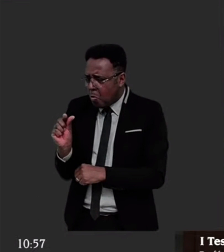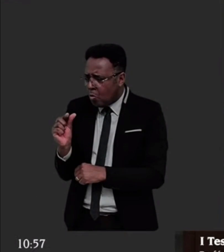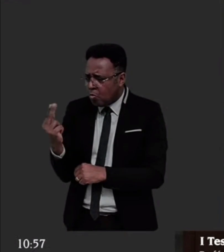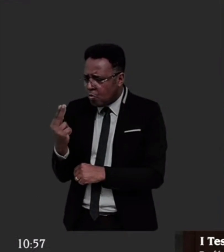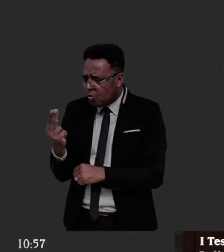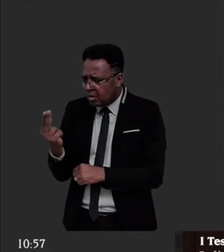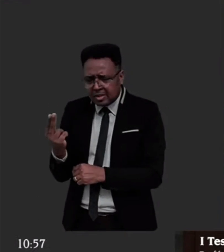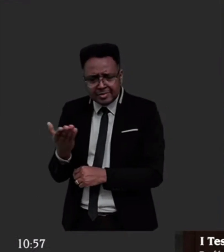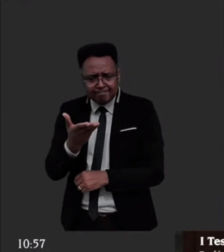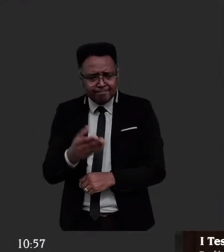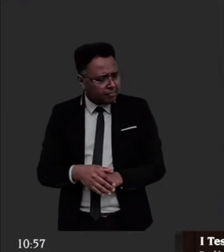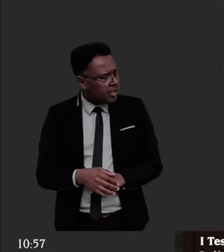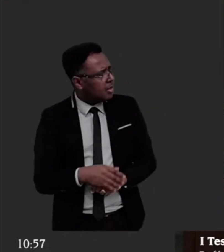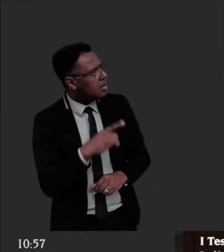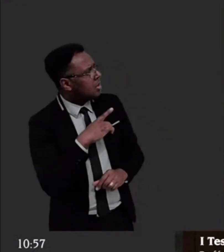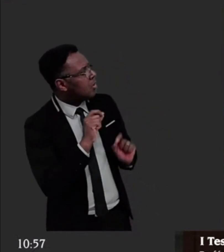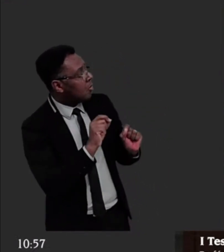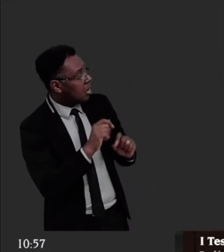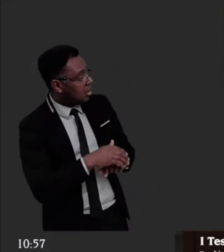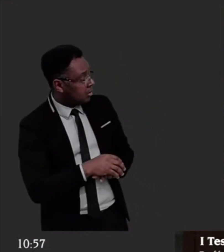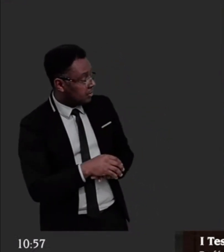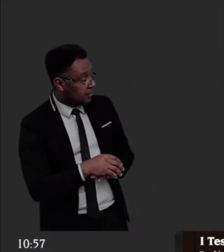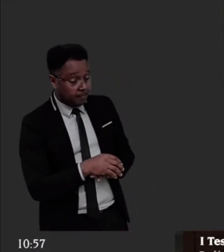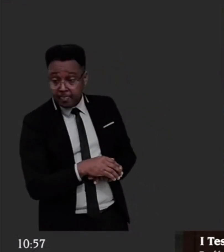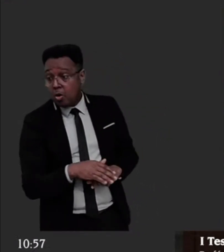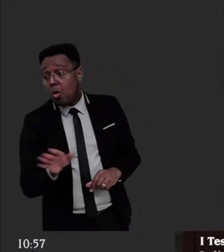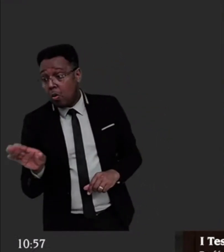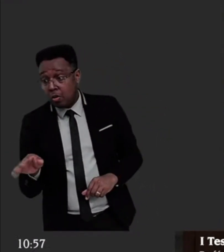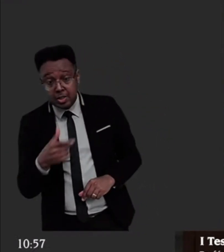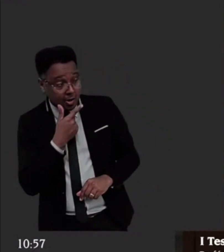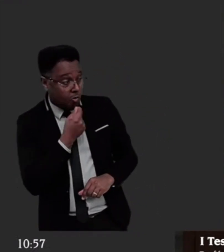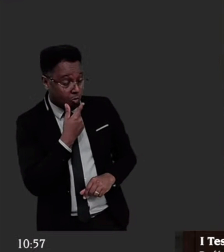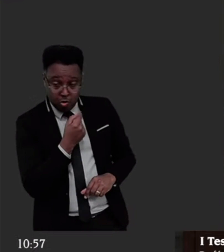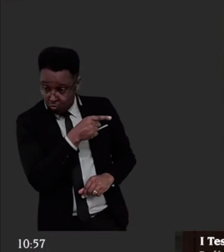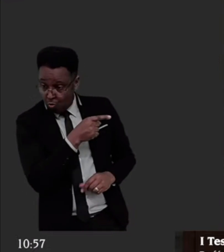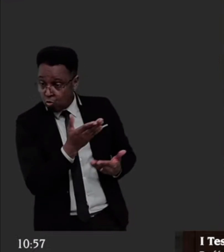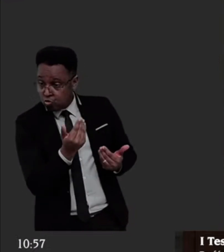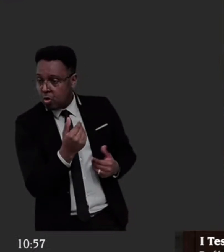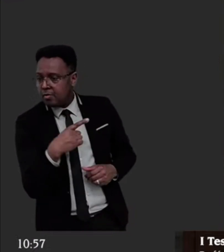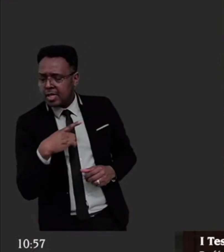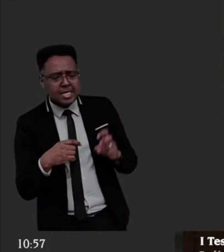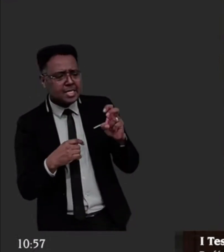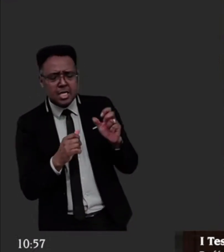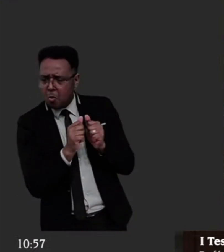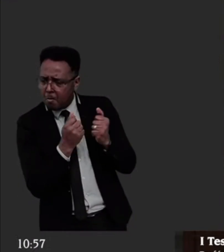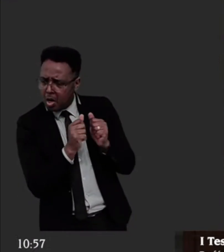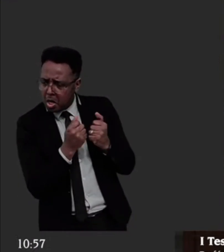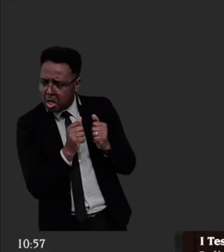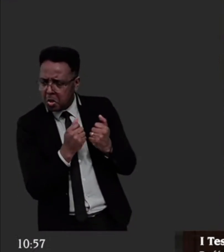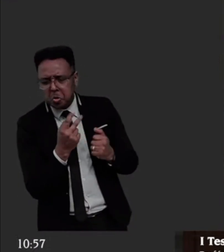Ah, muito bem, mas o que vocês têm aí? Aí tem um rapaz aí que tem, acho que 5 pãezinhos, 2 ou 3